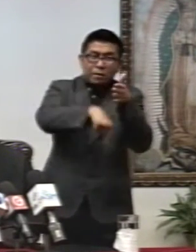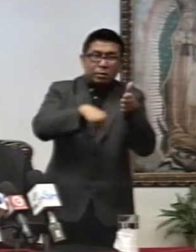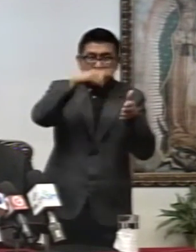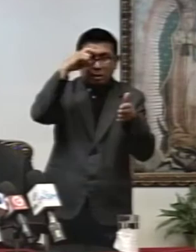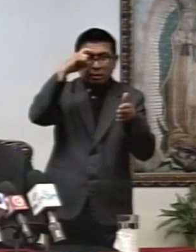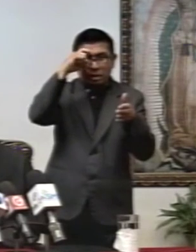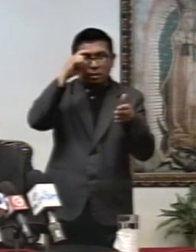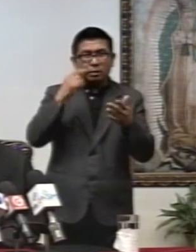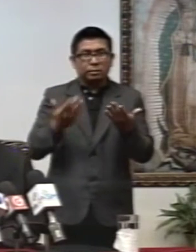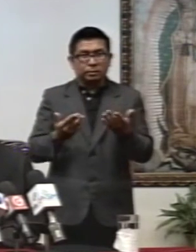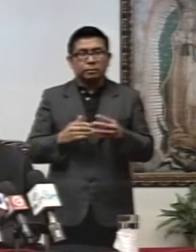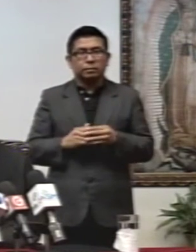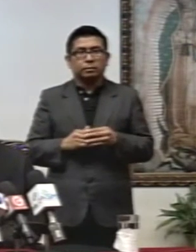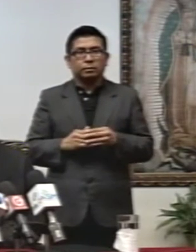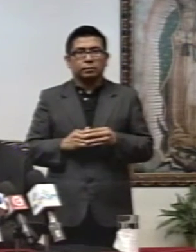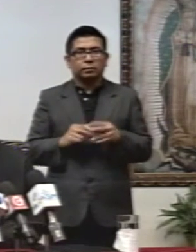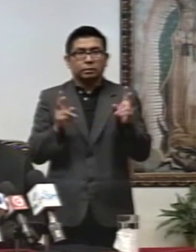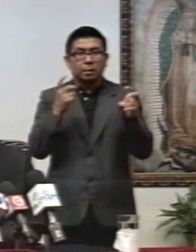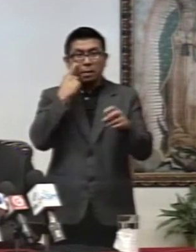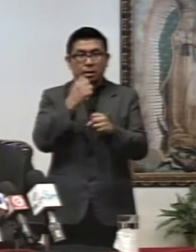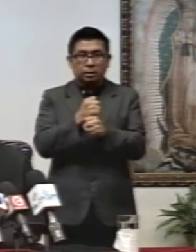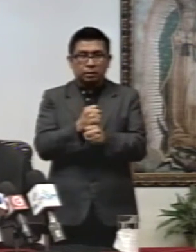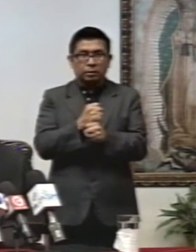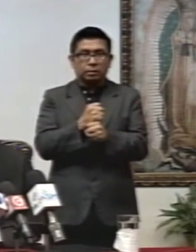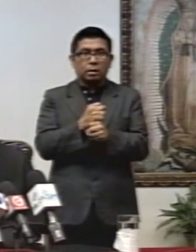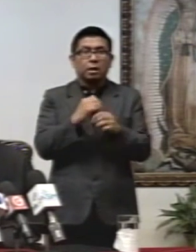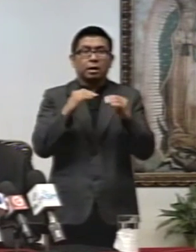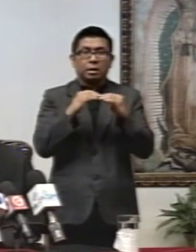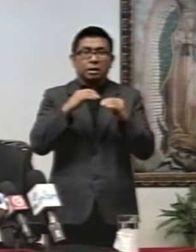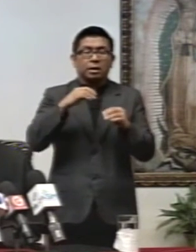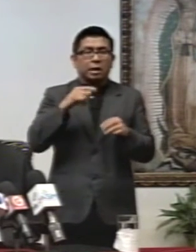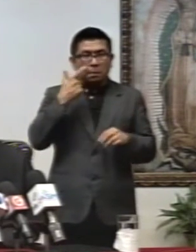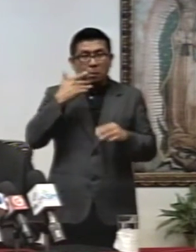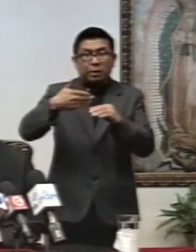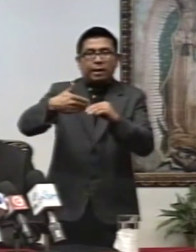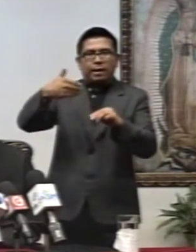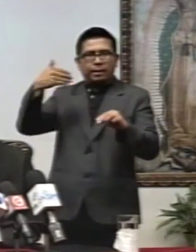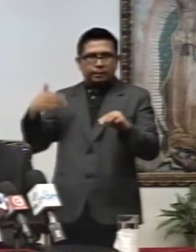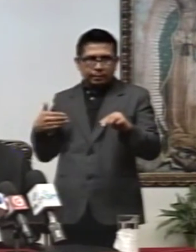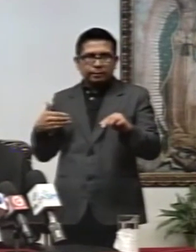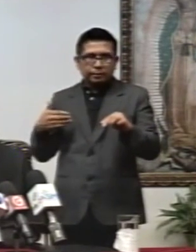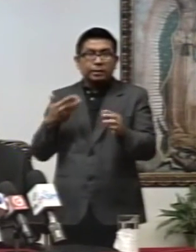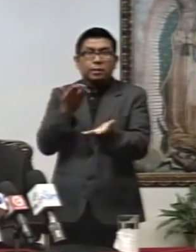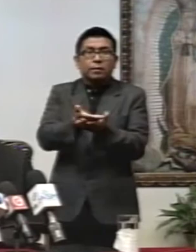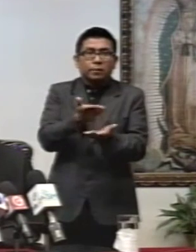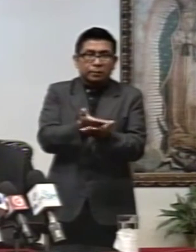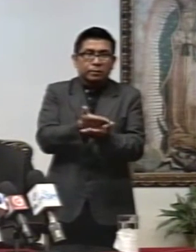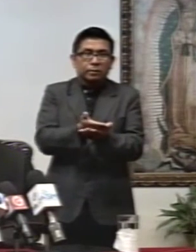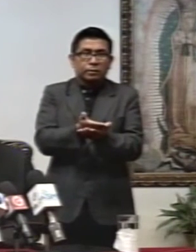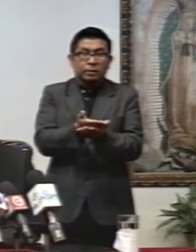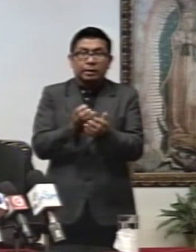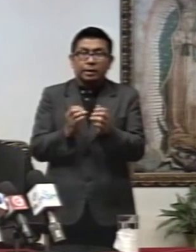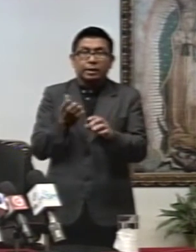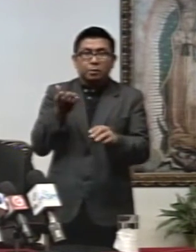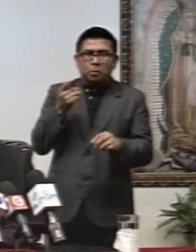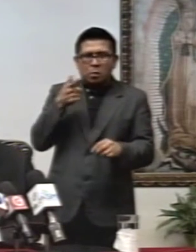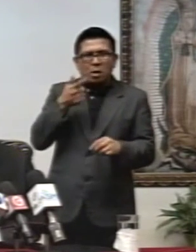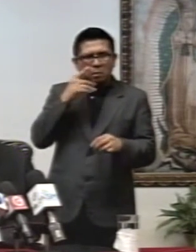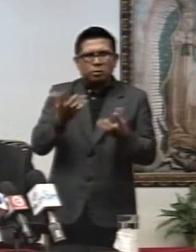el aspecto previsional, como hemos dicho, o sea, en el ofrecer una mano